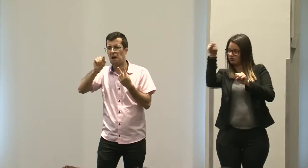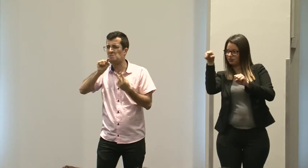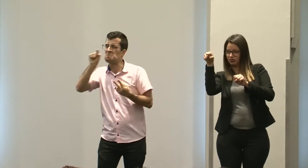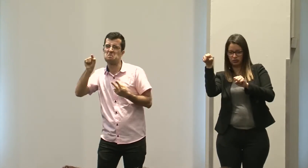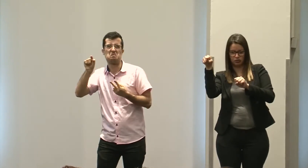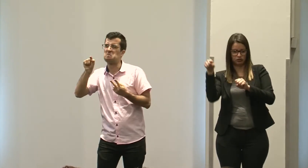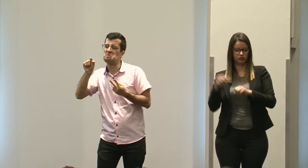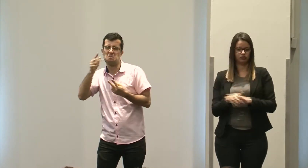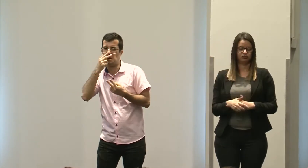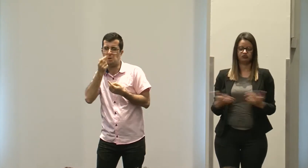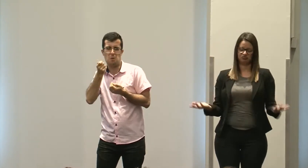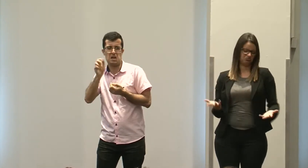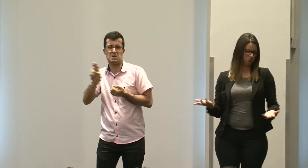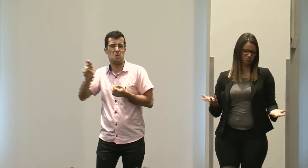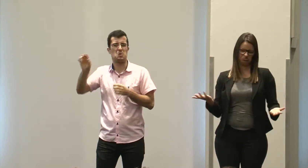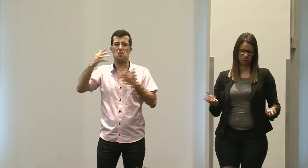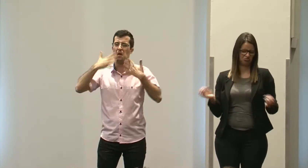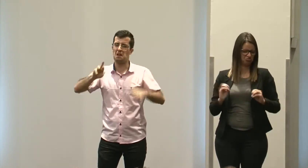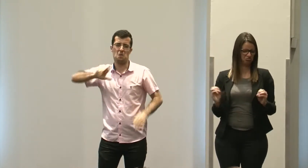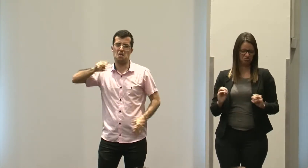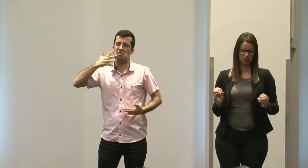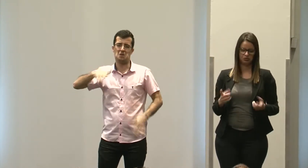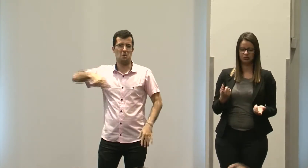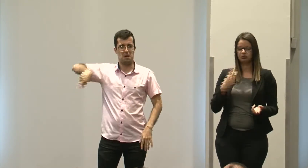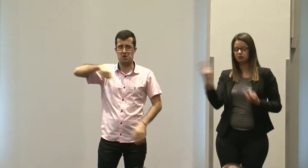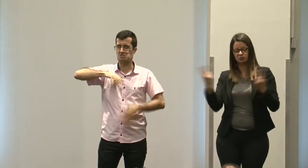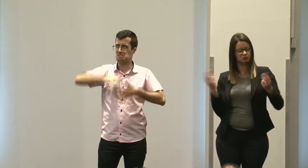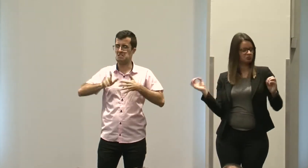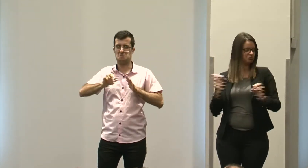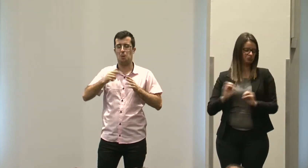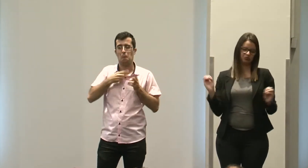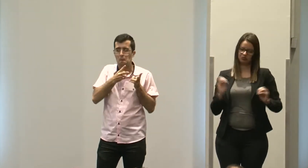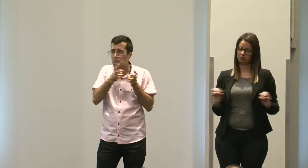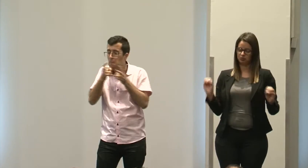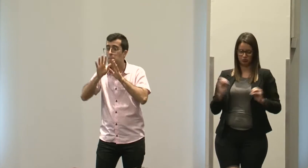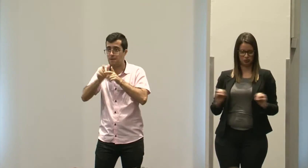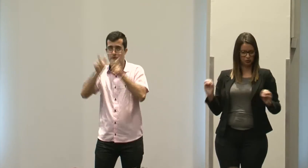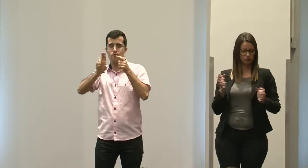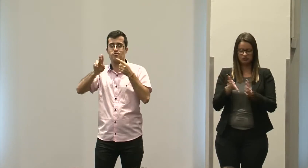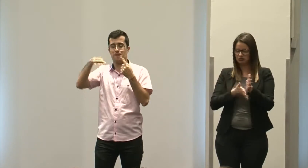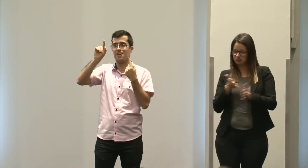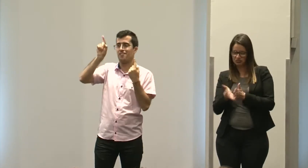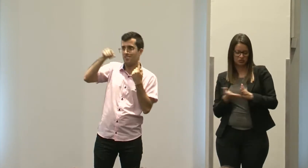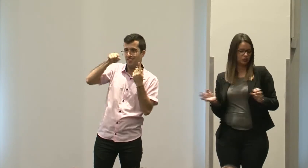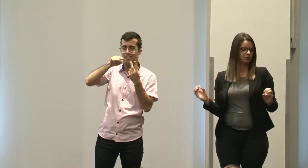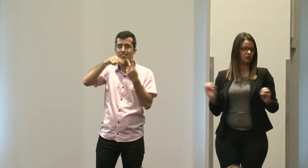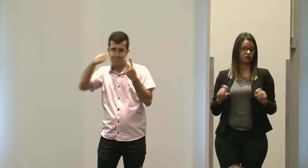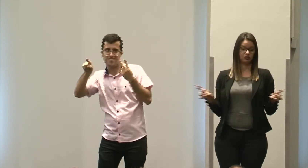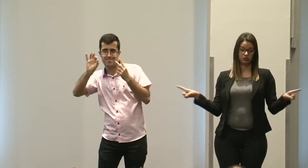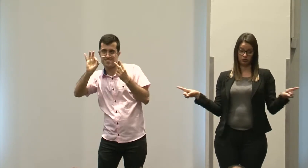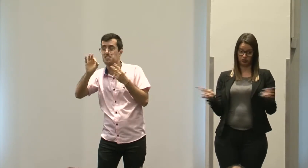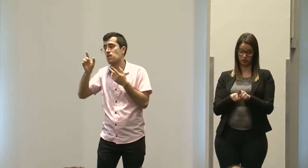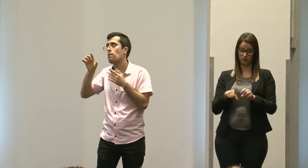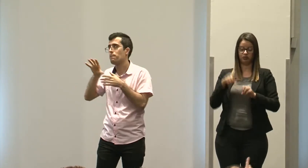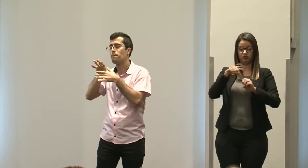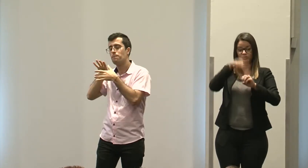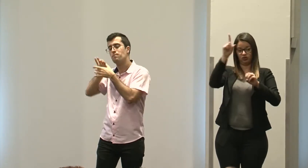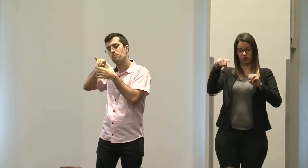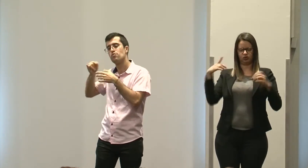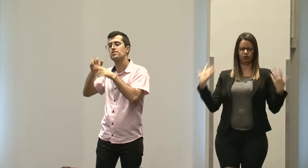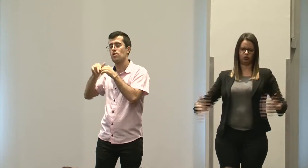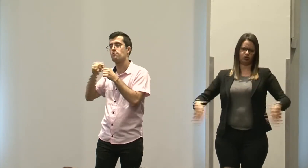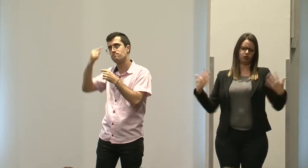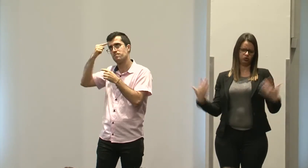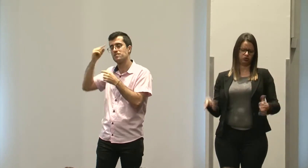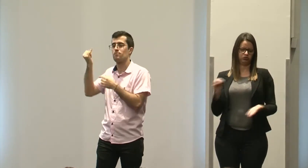esses sinais sofrem. Mas quase não é utilizado o circunflexo, a gente não demarca, apenas no uso